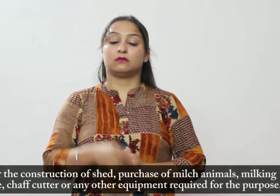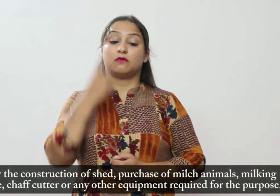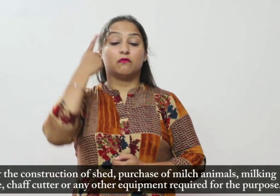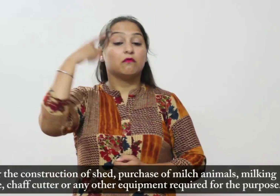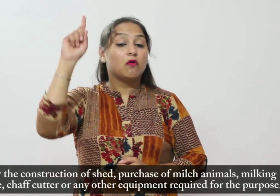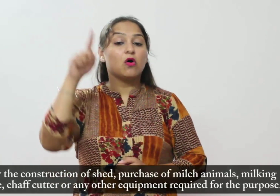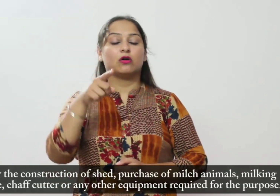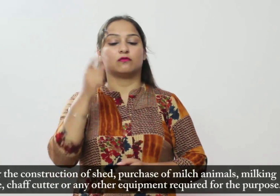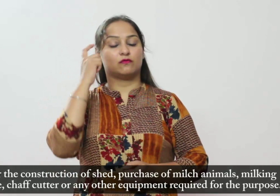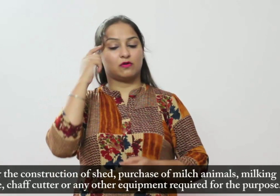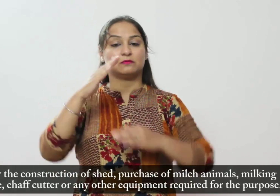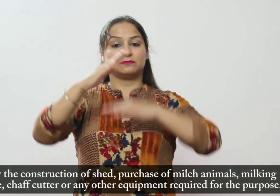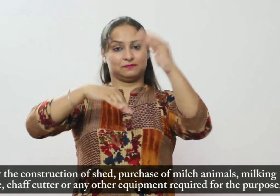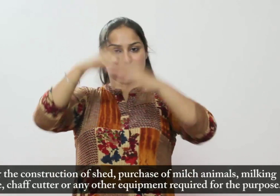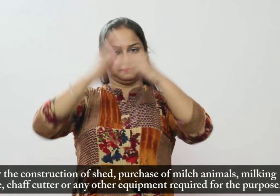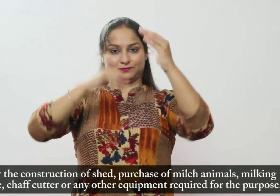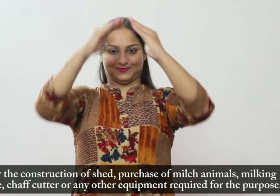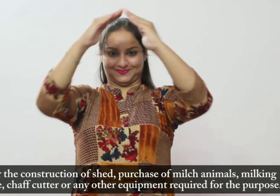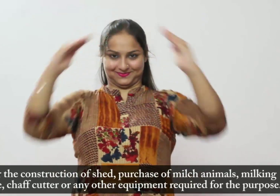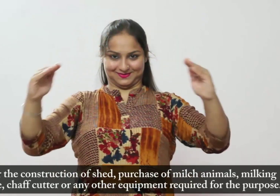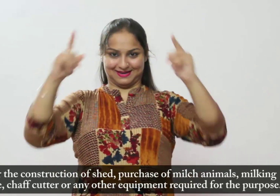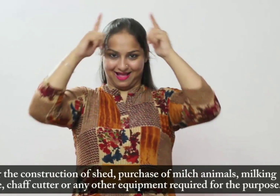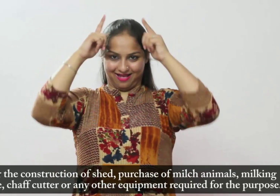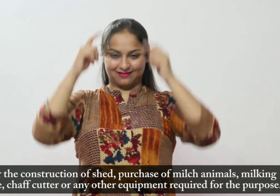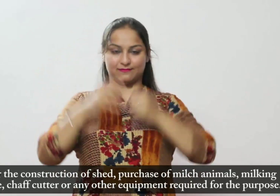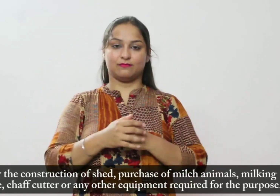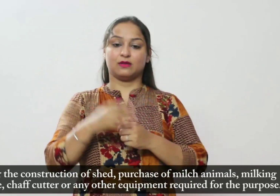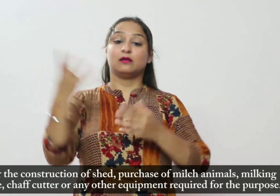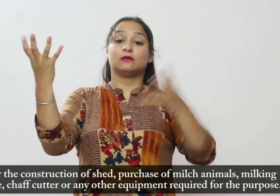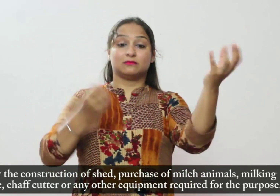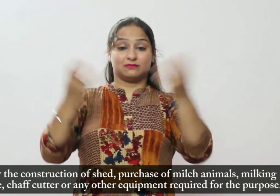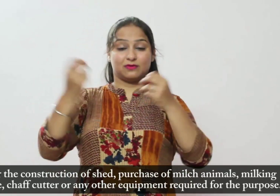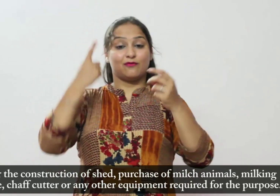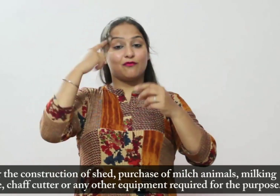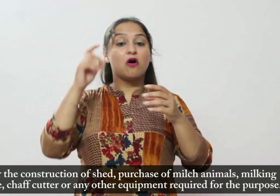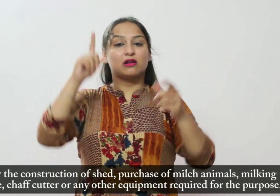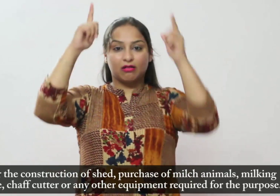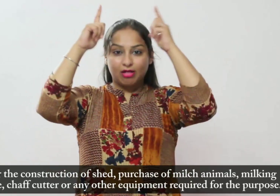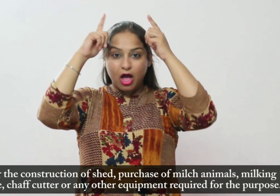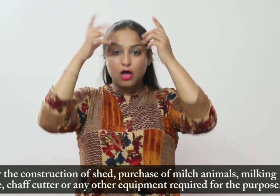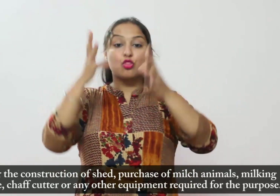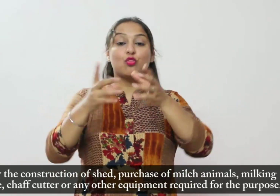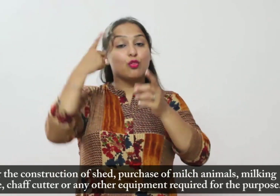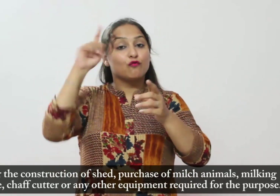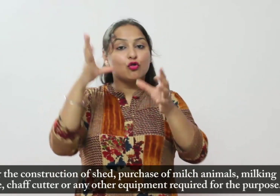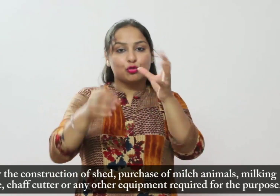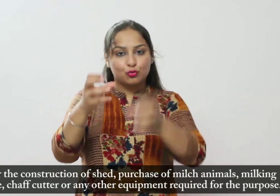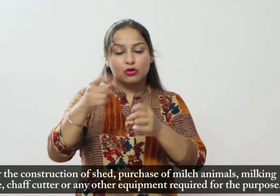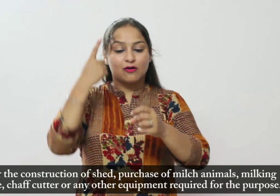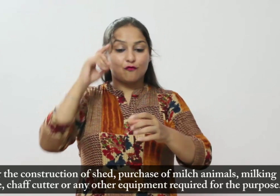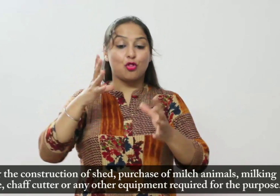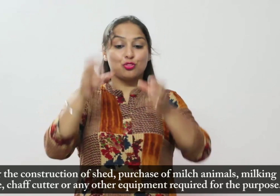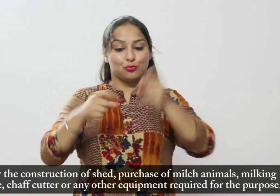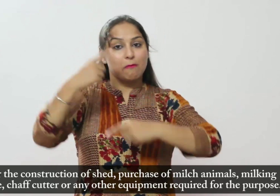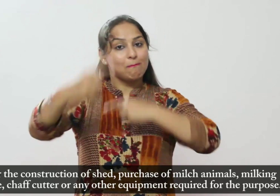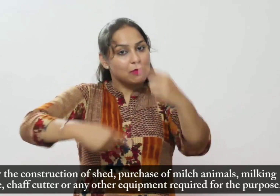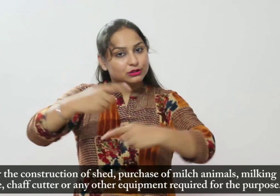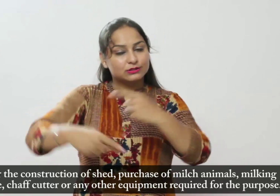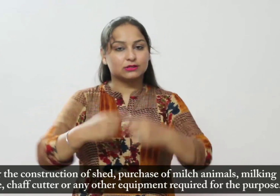यह शेड के निर्माण, दुधारू पशुओं की खरीद, दूध देने की मशीन, कटर या